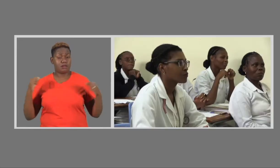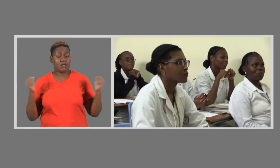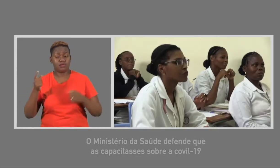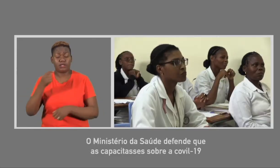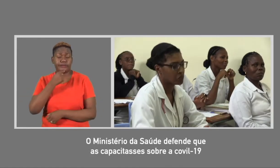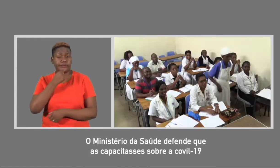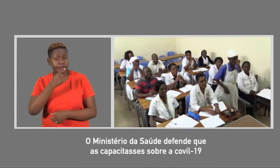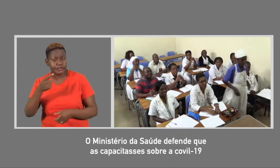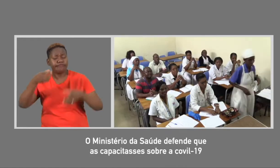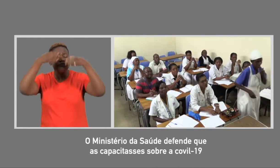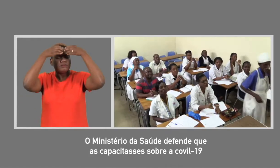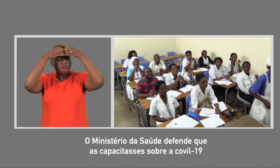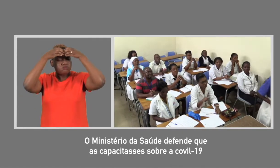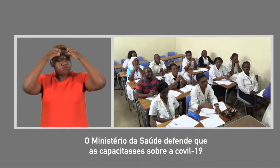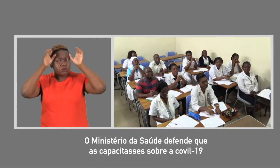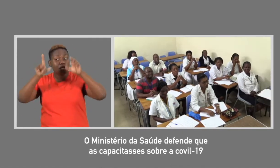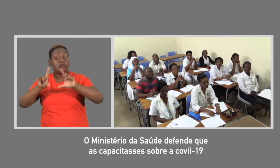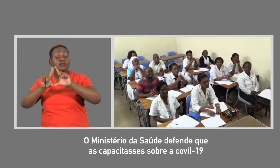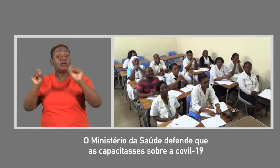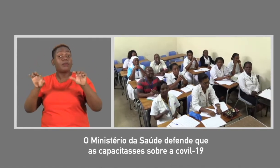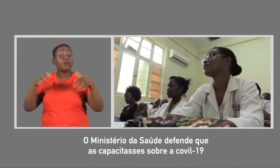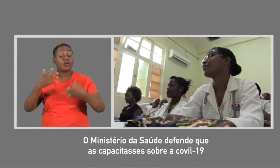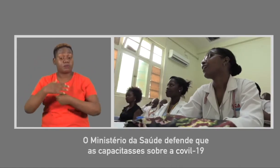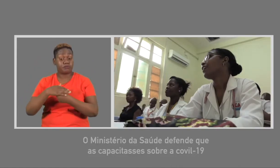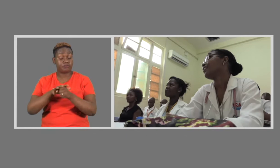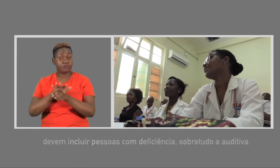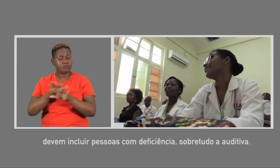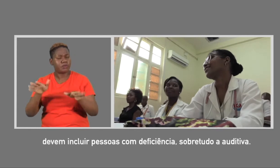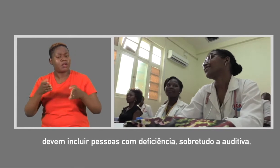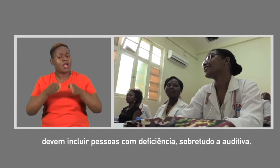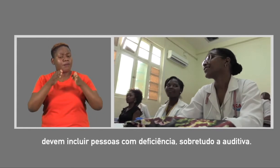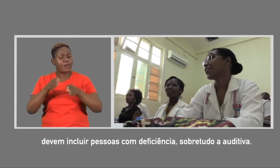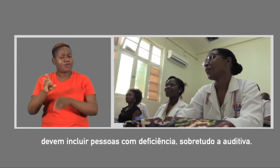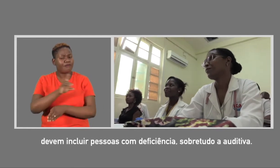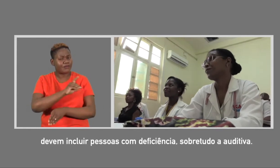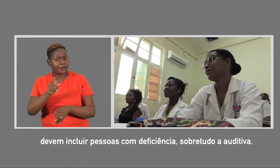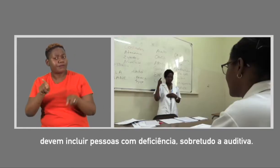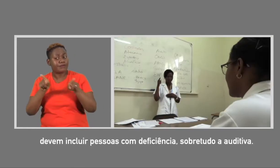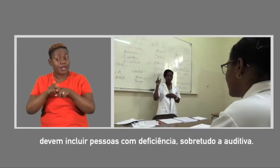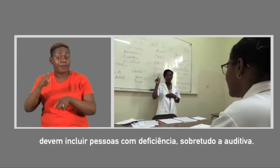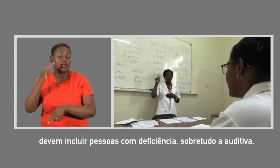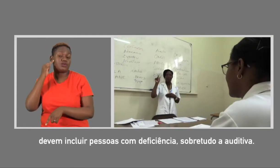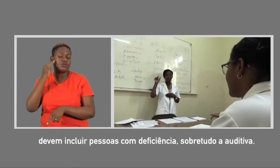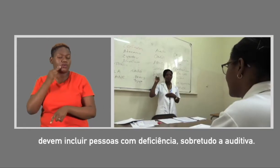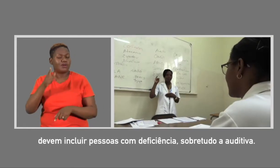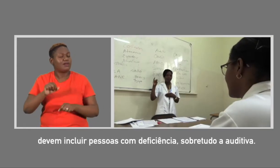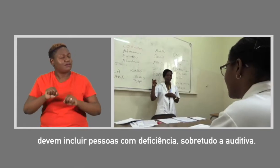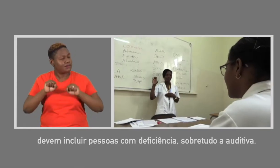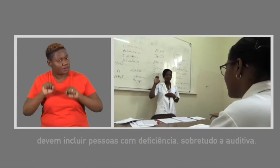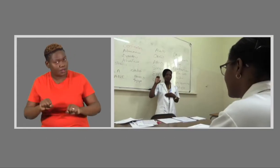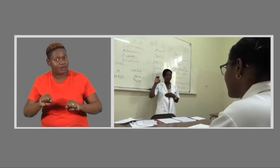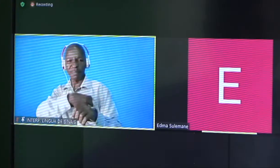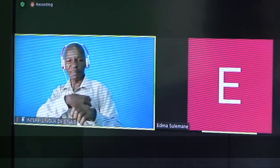O Ministério da Saúde defende que as capacitações sobre a Covid-19 devem incluir pessoas com deficiência, sobretudo